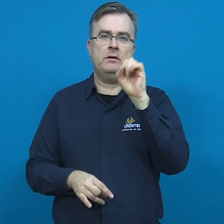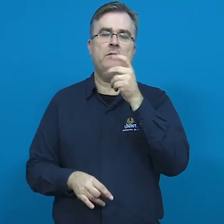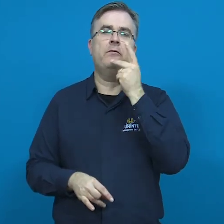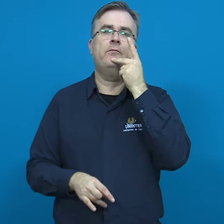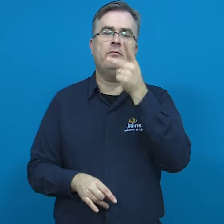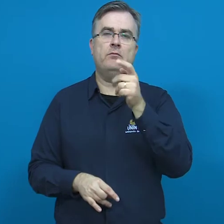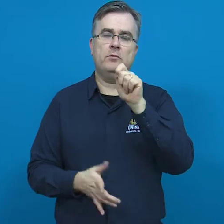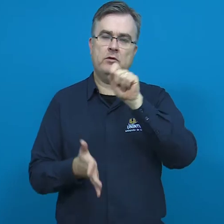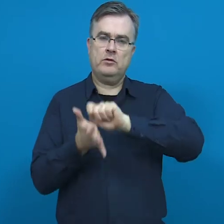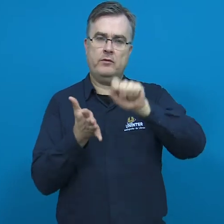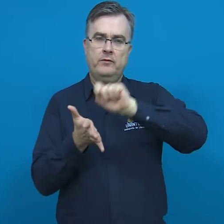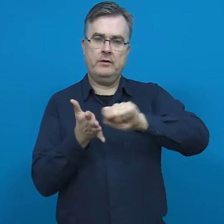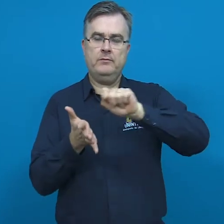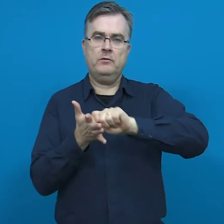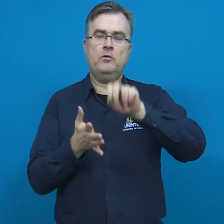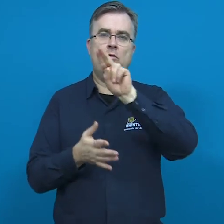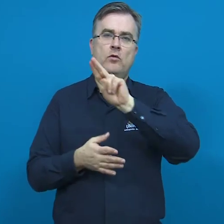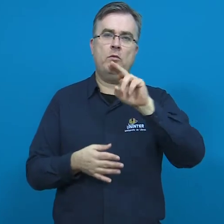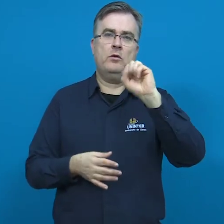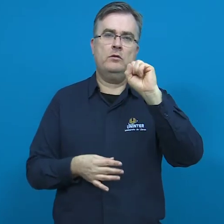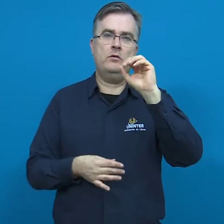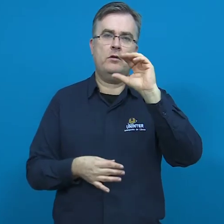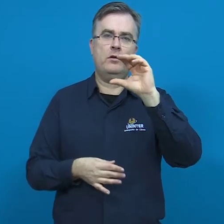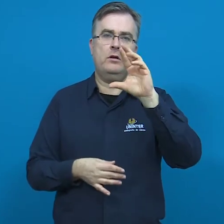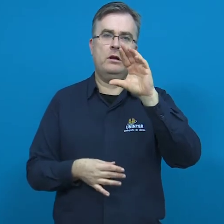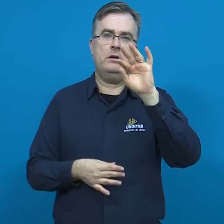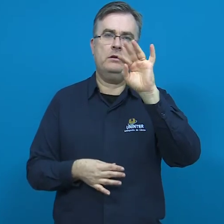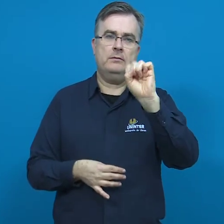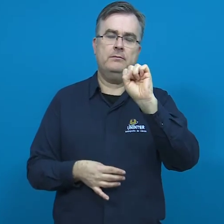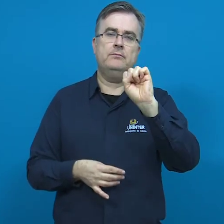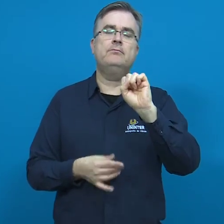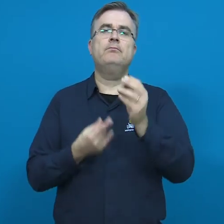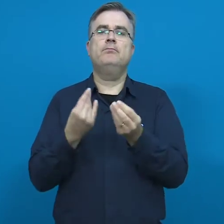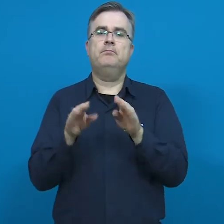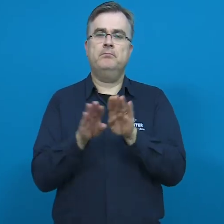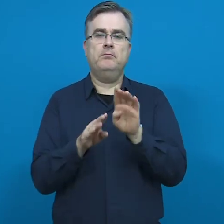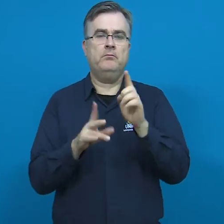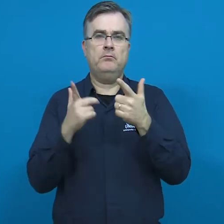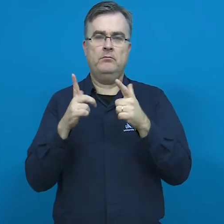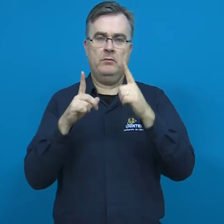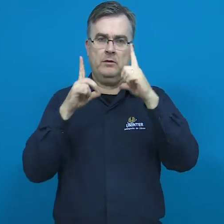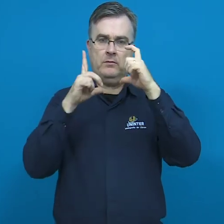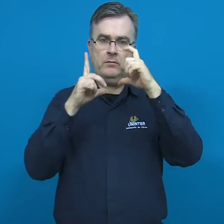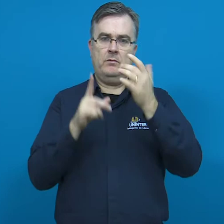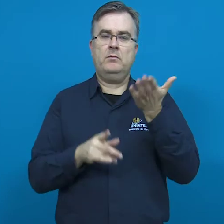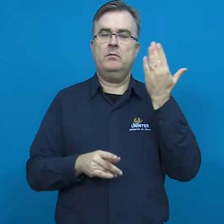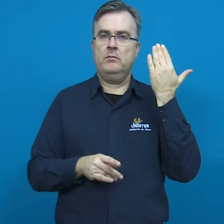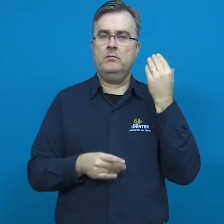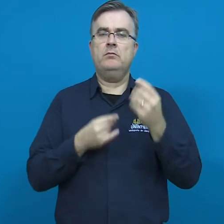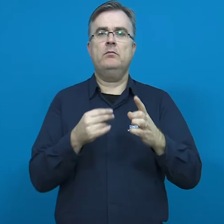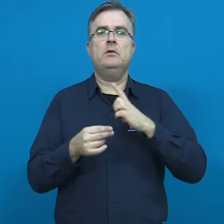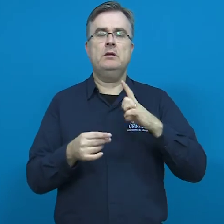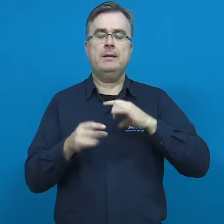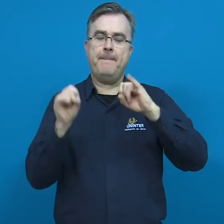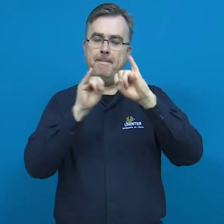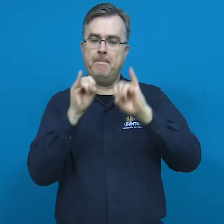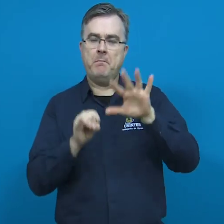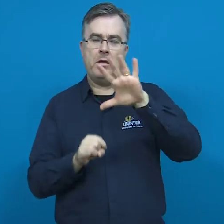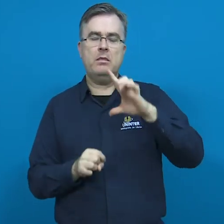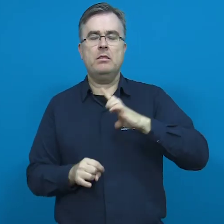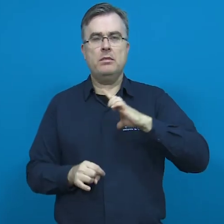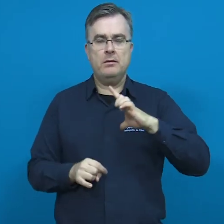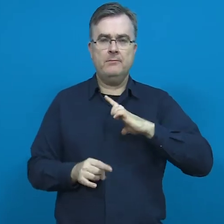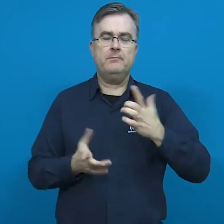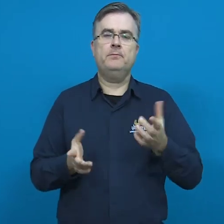falar de Sócrates, vai escrever o nome Sócrates. Mas é importante também, querendo ou não, apesar de não ter fotografia na época, né, tem